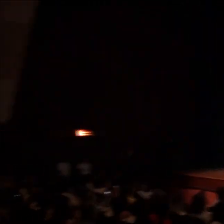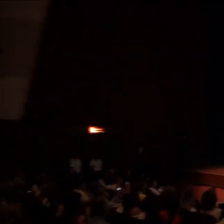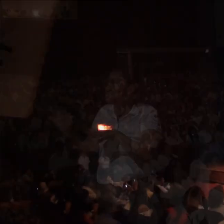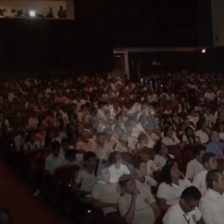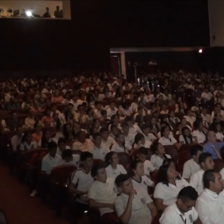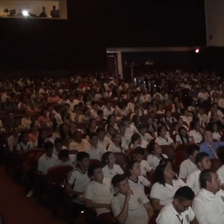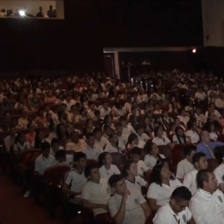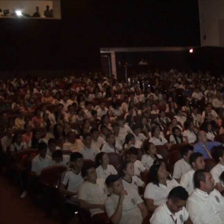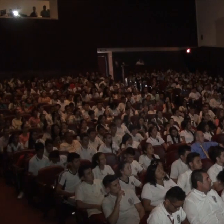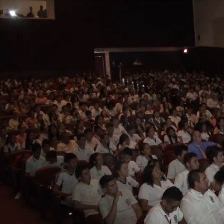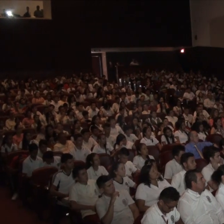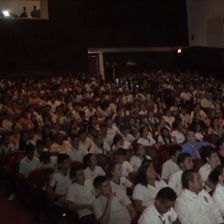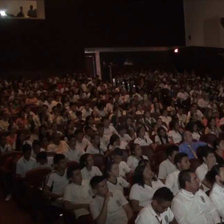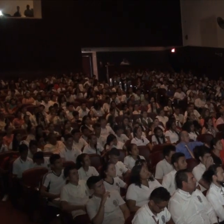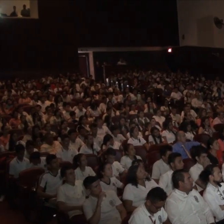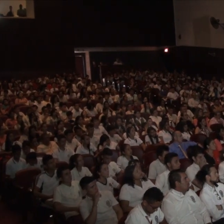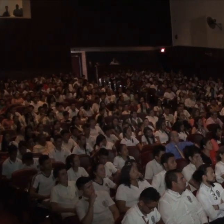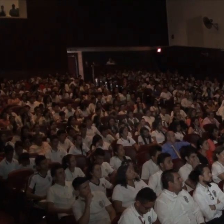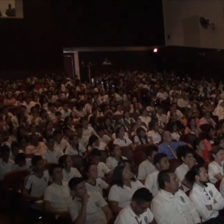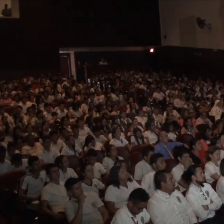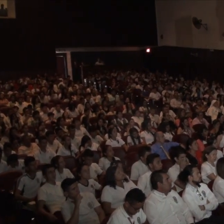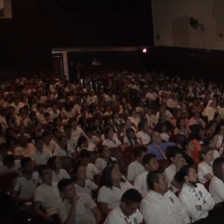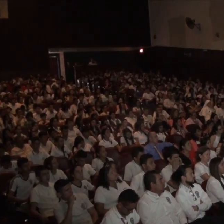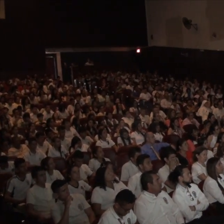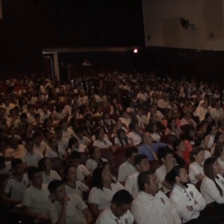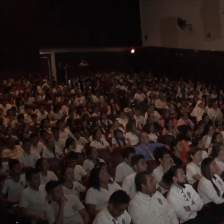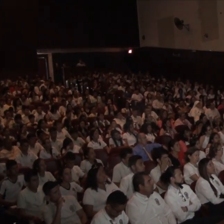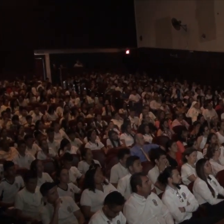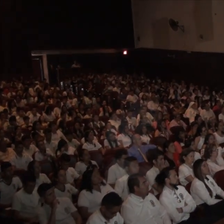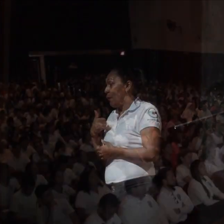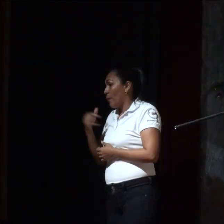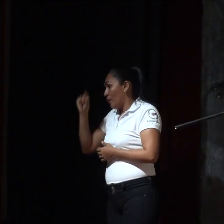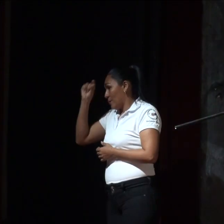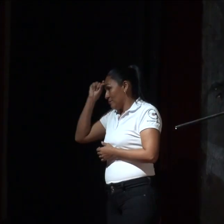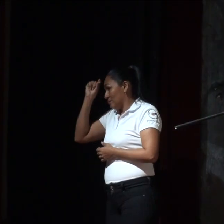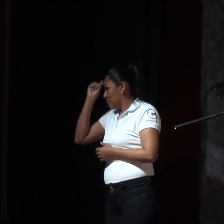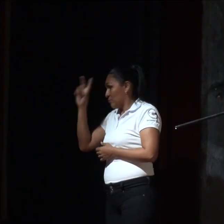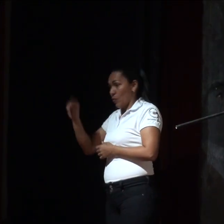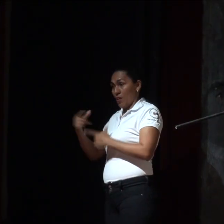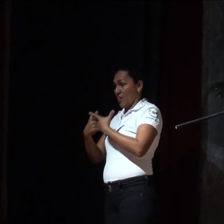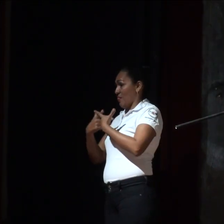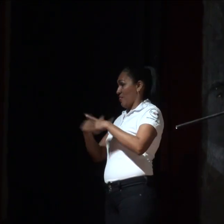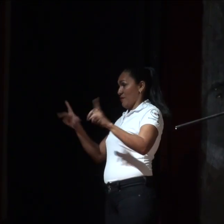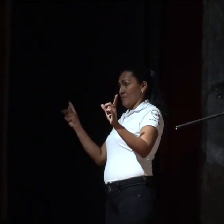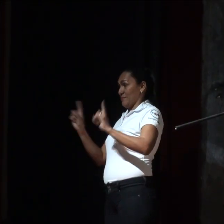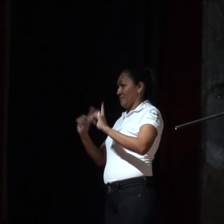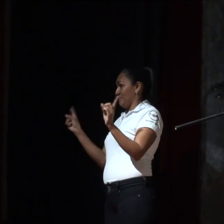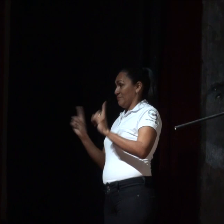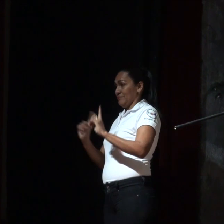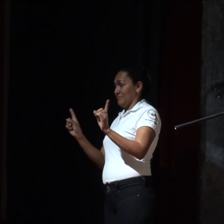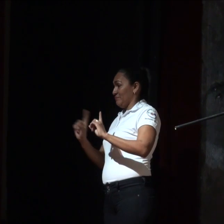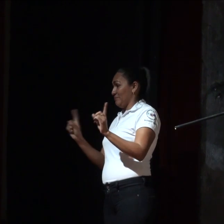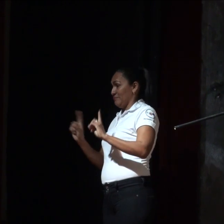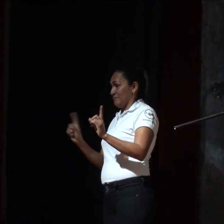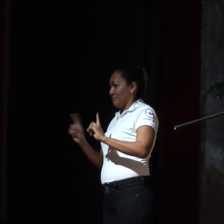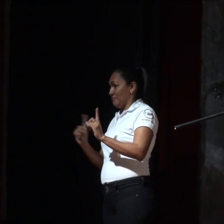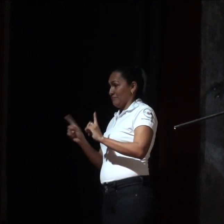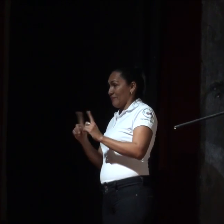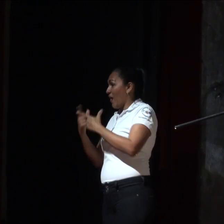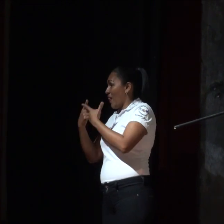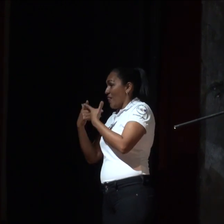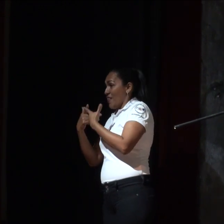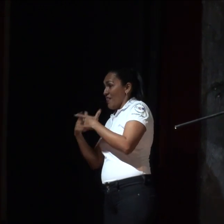drogadicción. Jóvenes, las drogas no nos hacen libres. La droga no es una